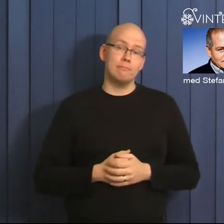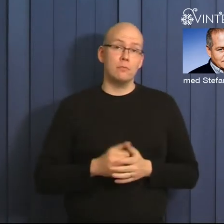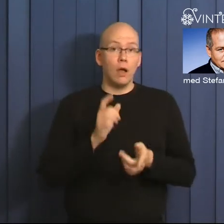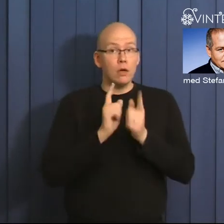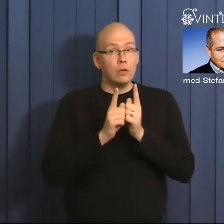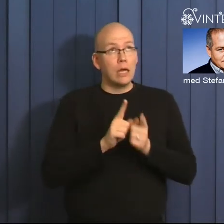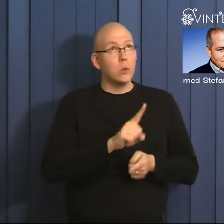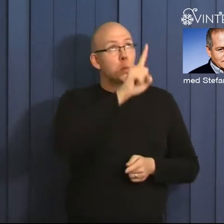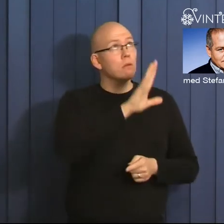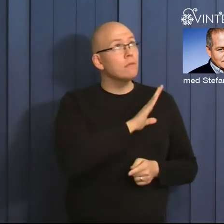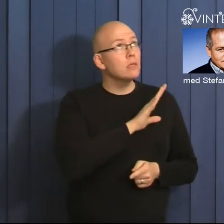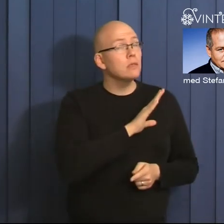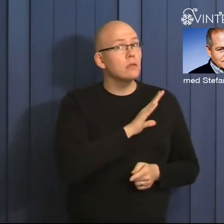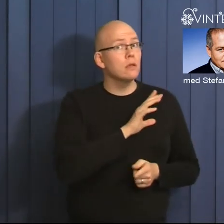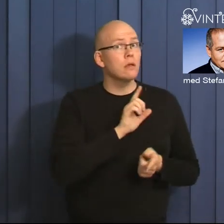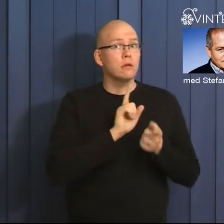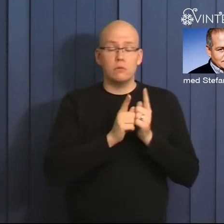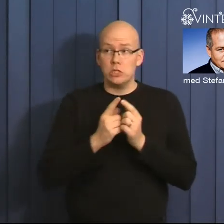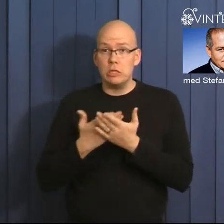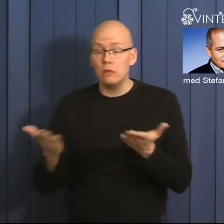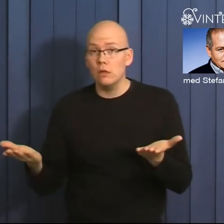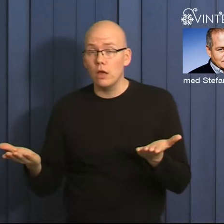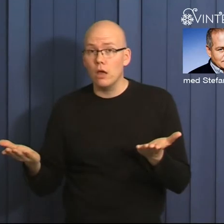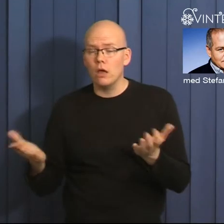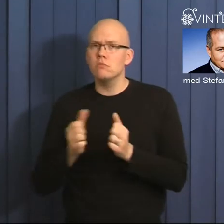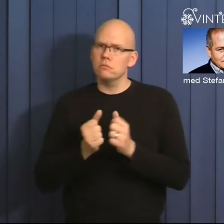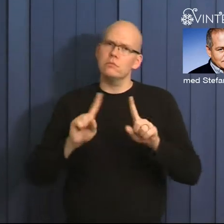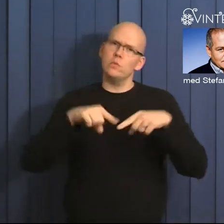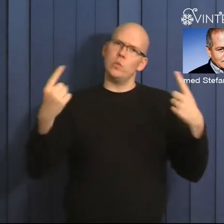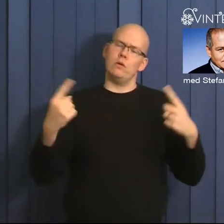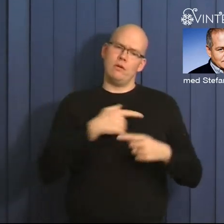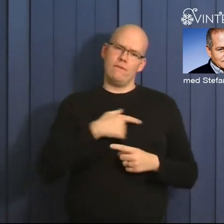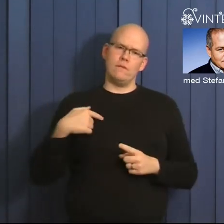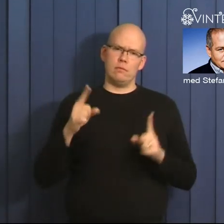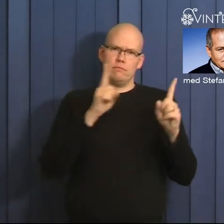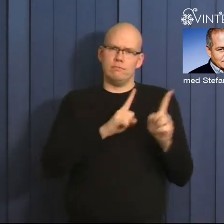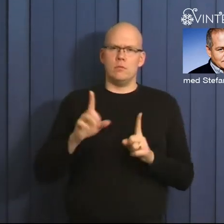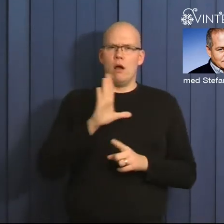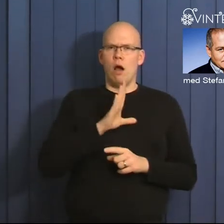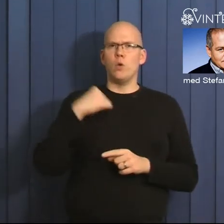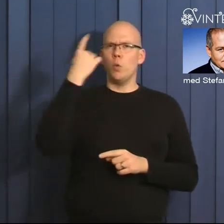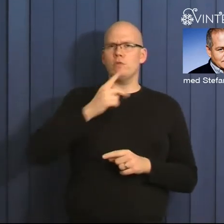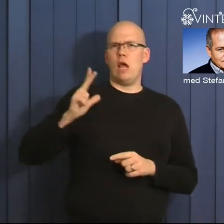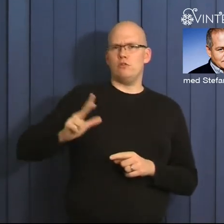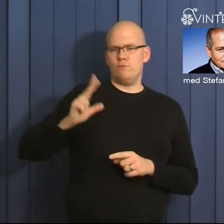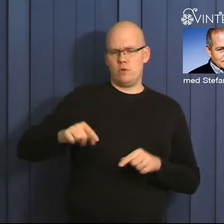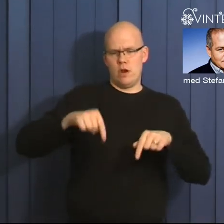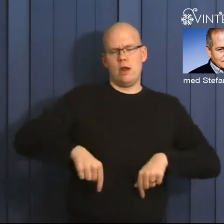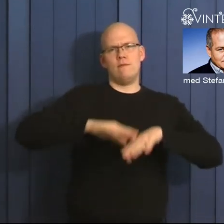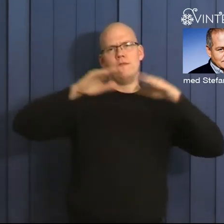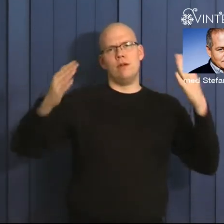inte och oavsett vilket är det vi människor som bär huvudansvaret för vår värld och